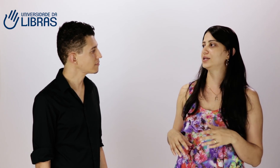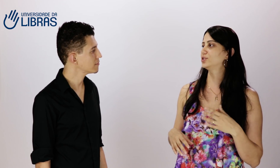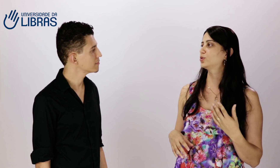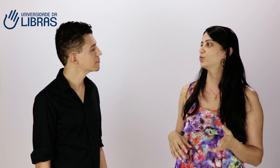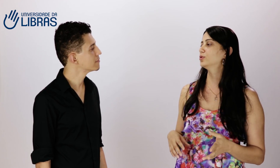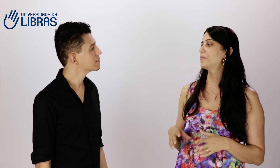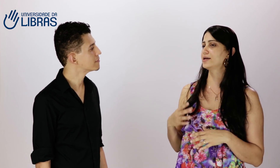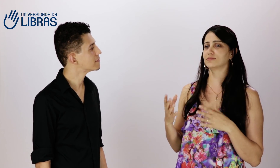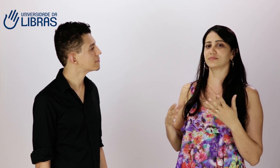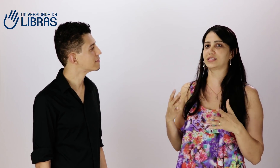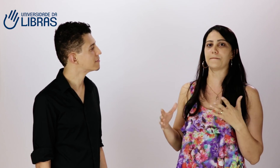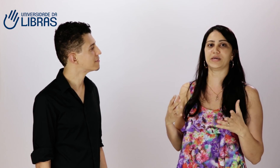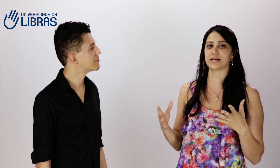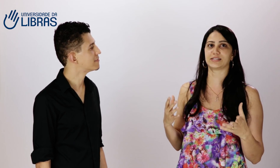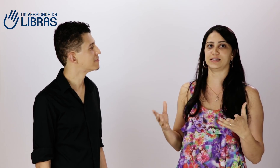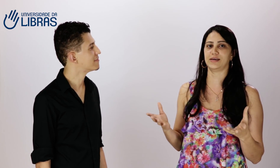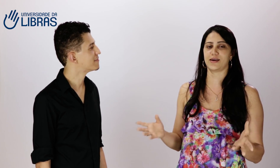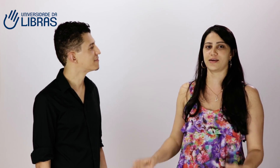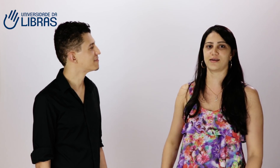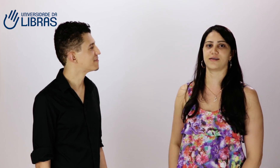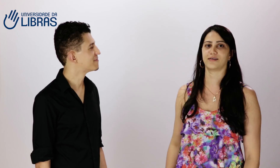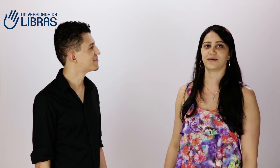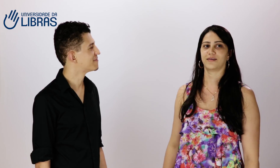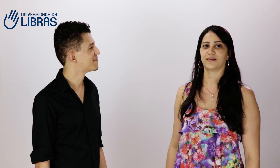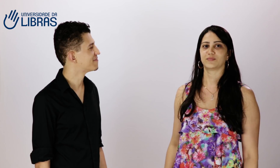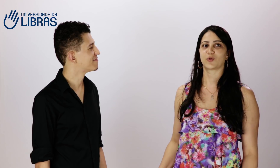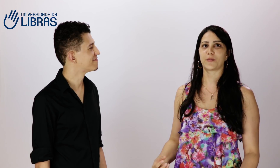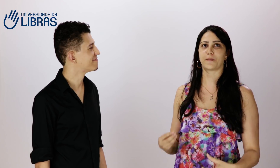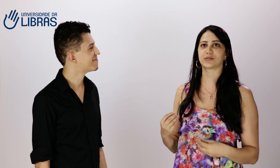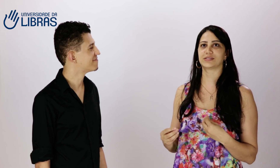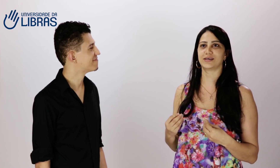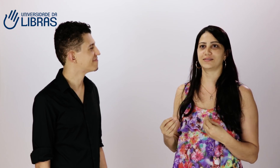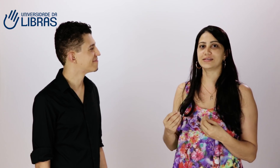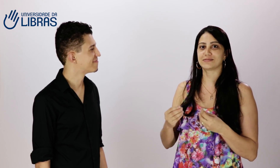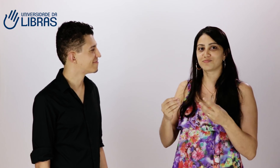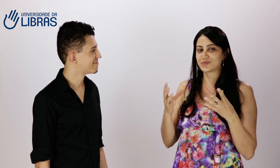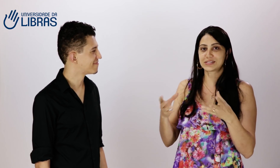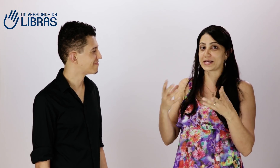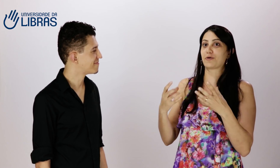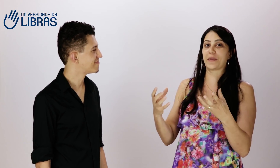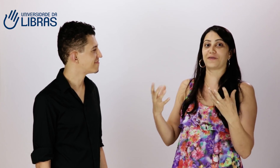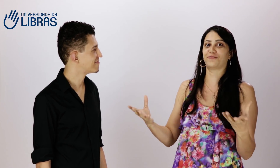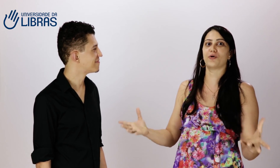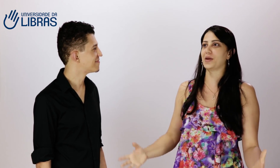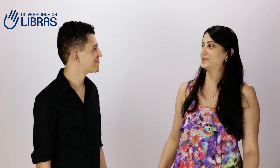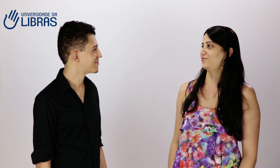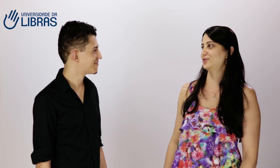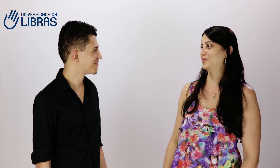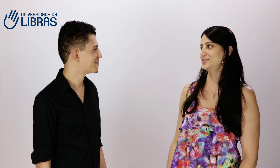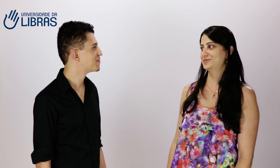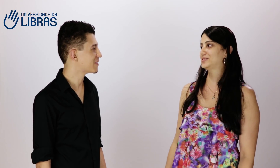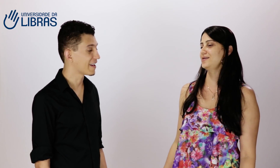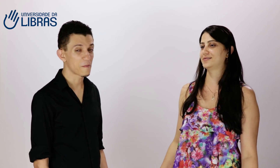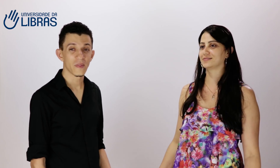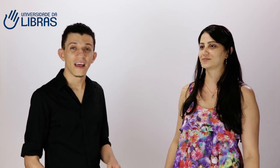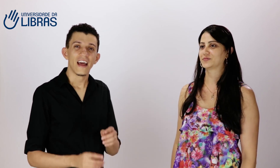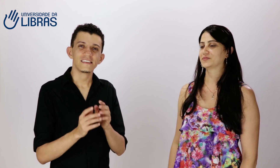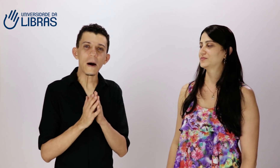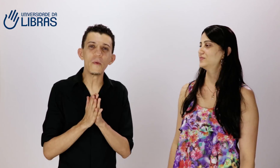internacionalmente e tudo, mas não sabia, assim, como é que eu posso dizer como é que foi mesmo esse fenômeno, assim, não sei. Sabe por